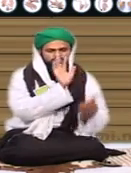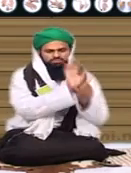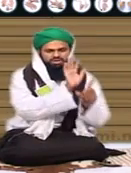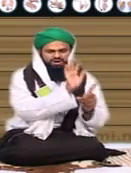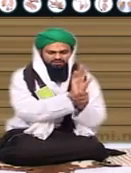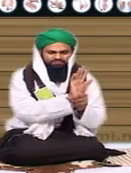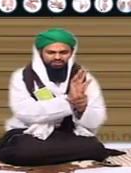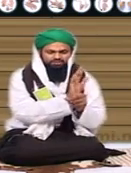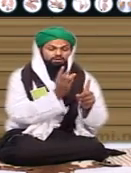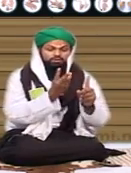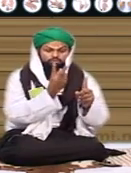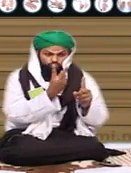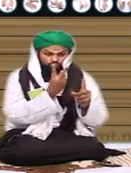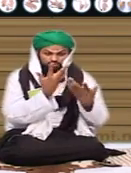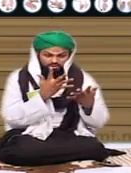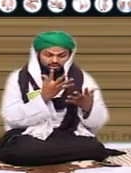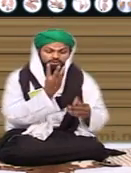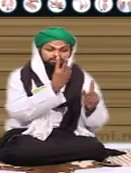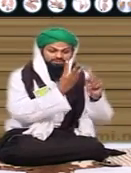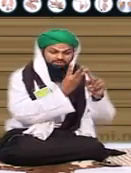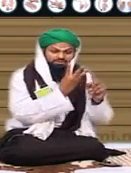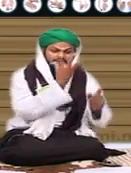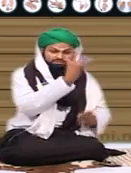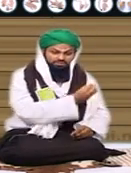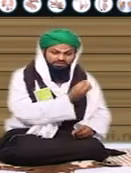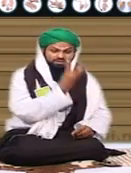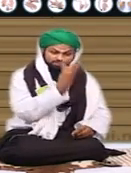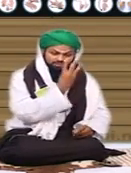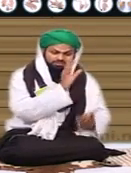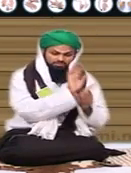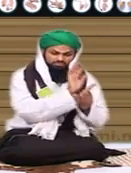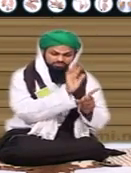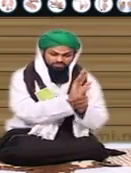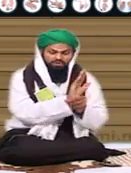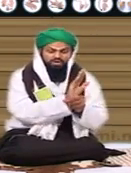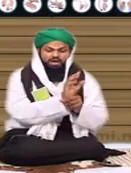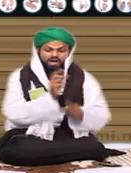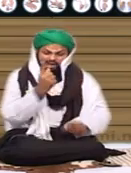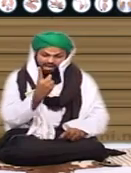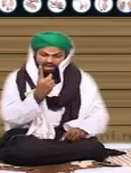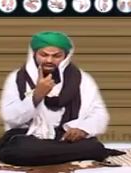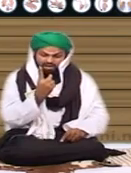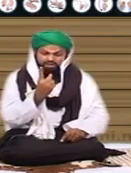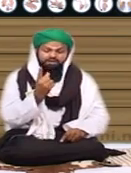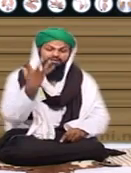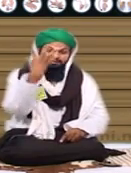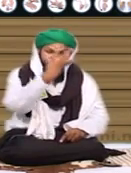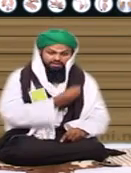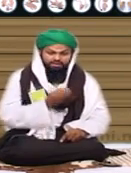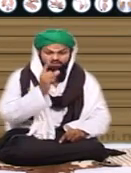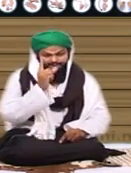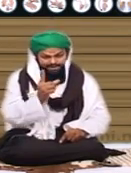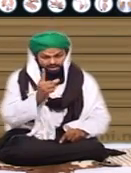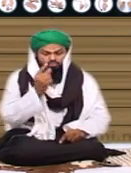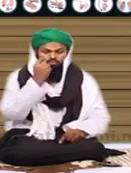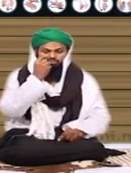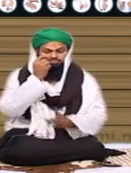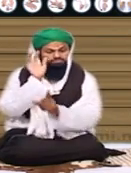میں ایک بار 7 کو آپ دعوت دیں. انہیں کسی طرح یومیہ 1 ہو جانے چاہیے ایوریج, ٹھیک ہے نا. انشاءاللہ میں امید